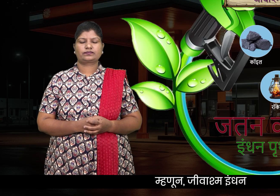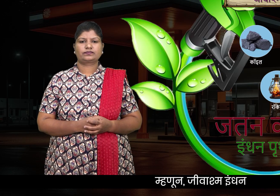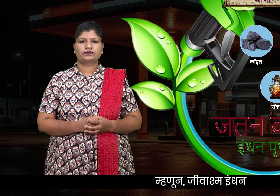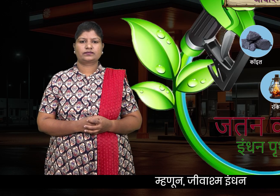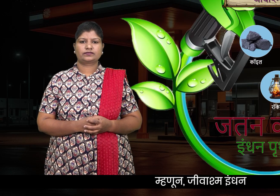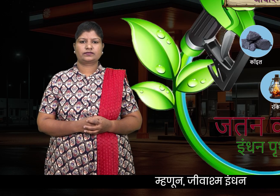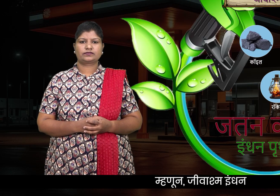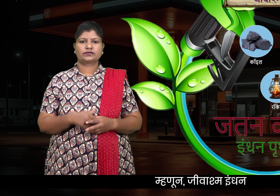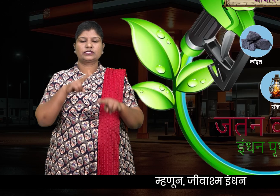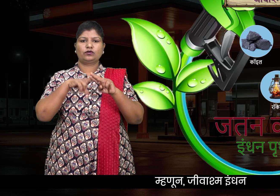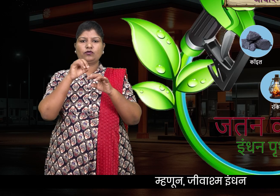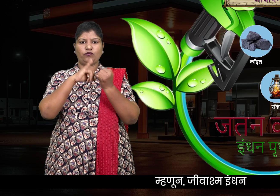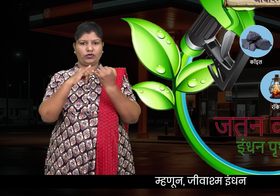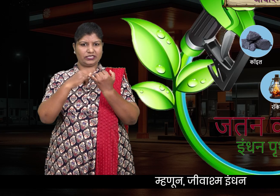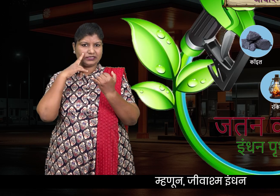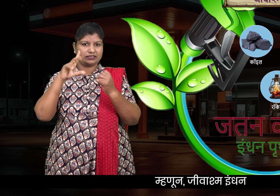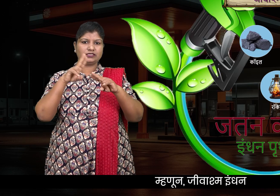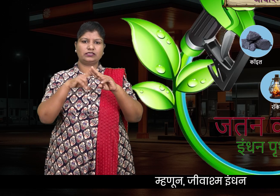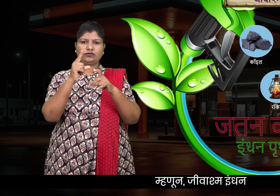म्हणून जीवाश्म इंधन